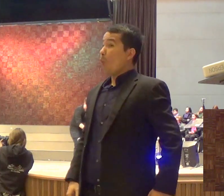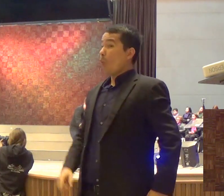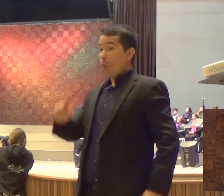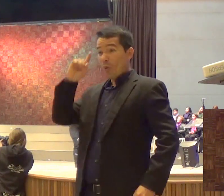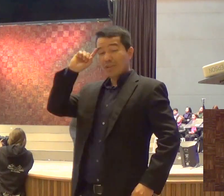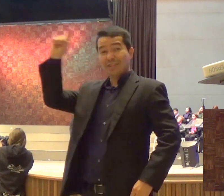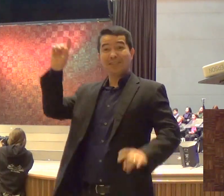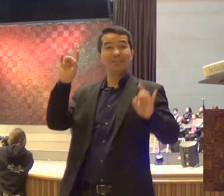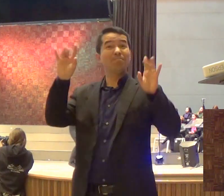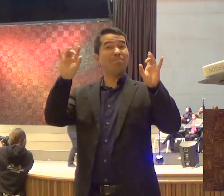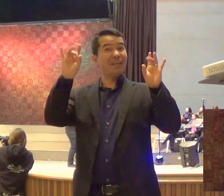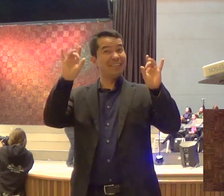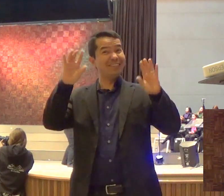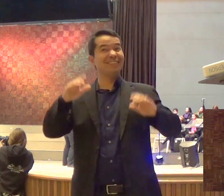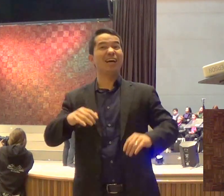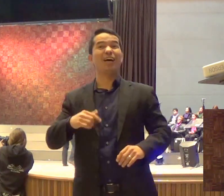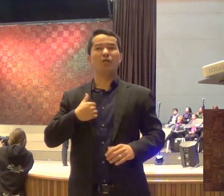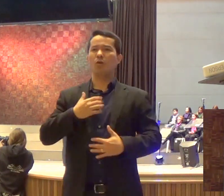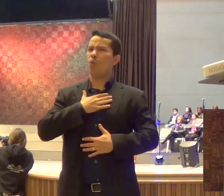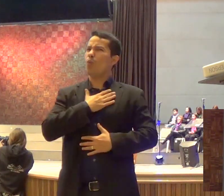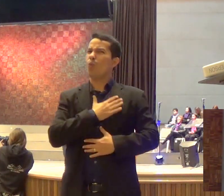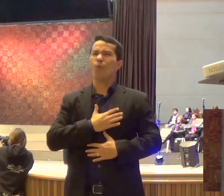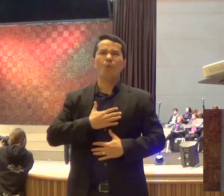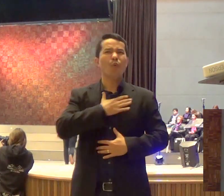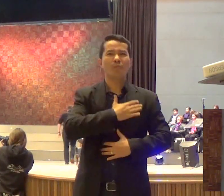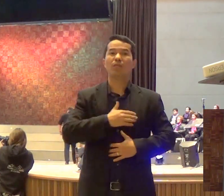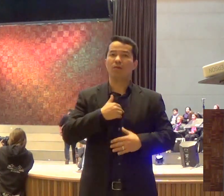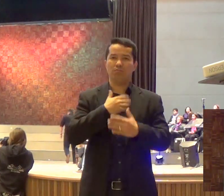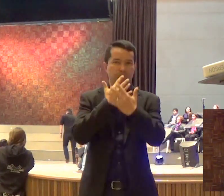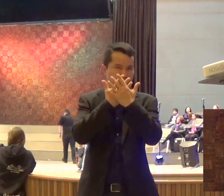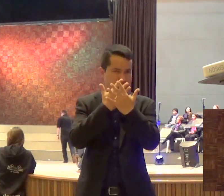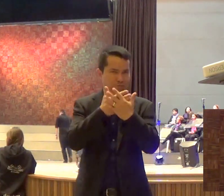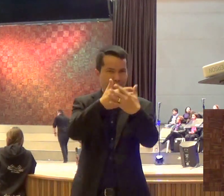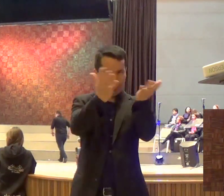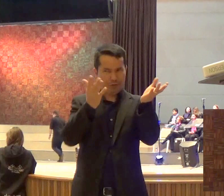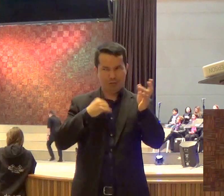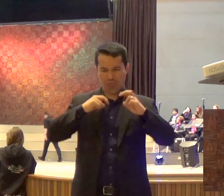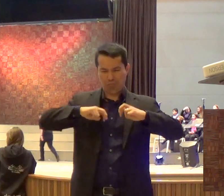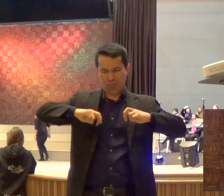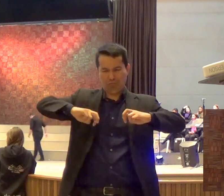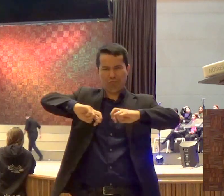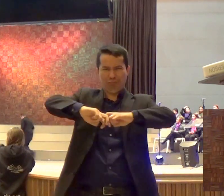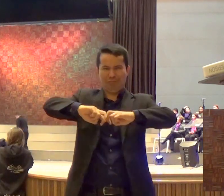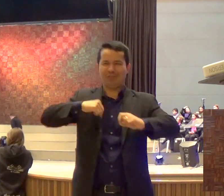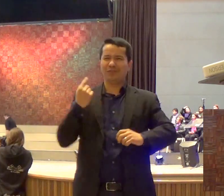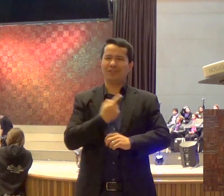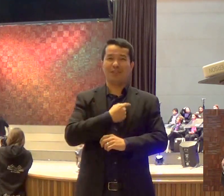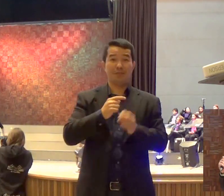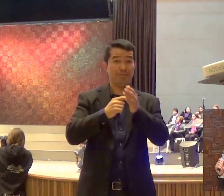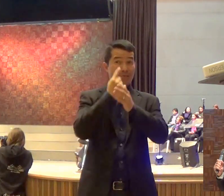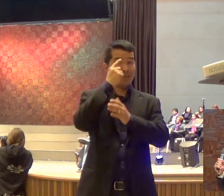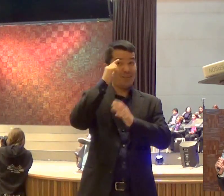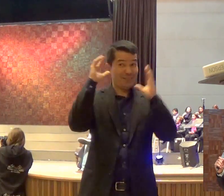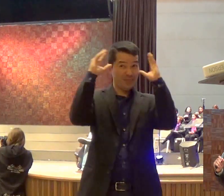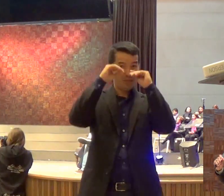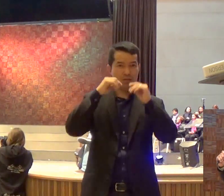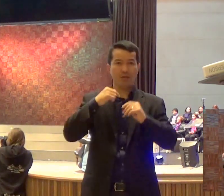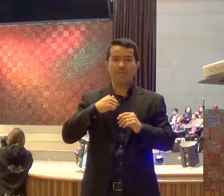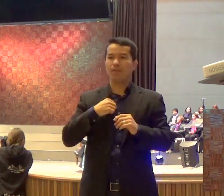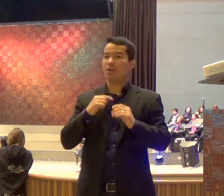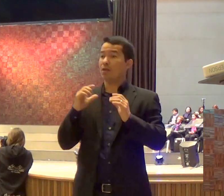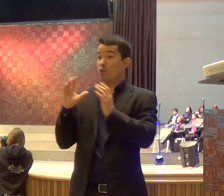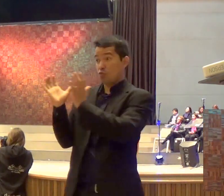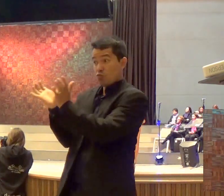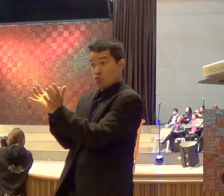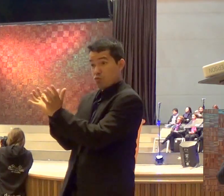algo que falei em algumas rodinhas de conversa e na primeira noite antes de pregar a